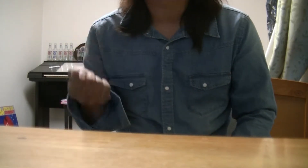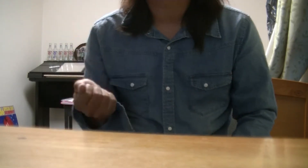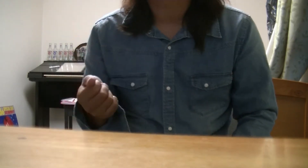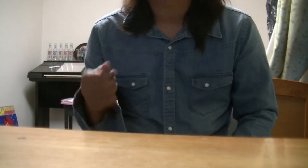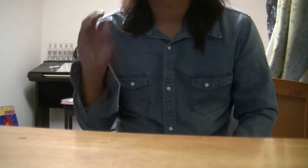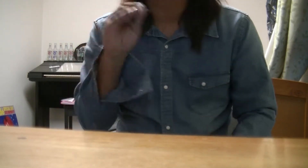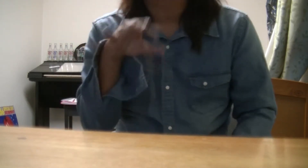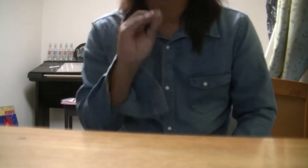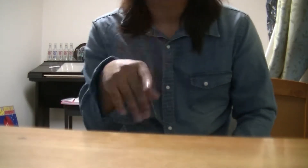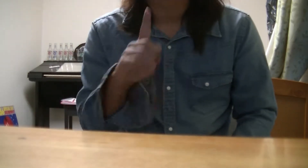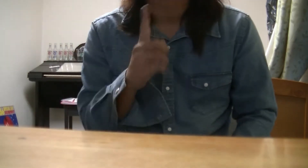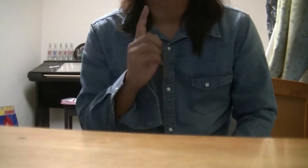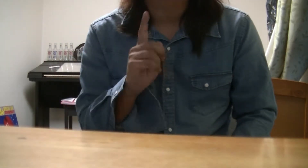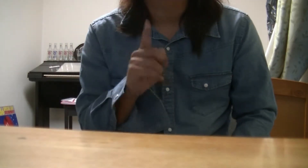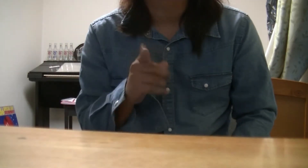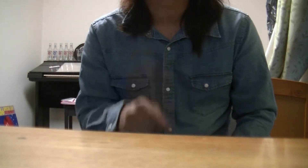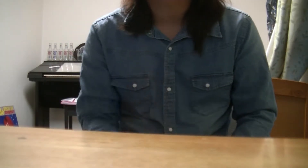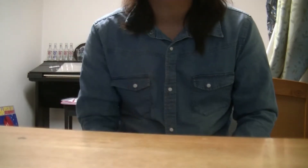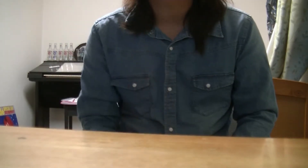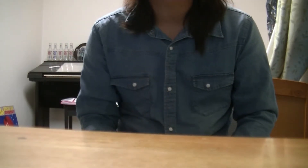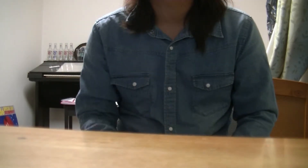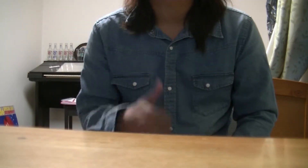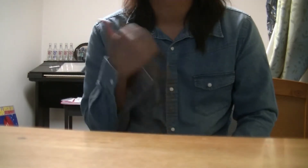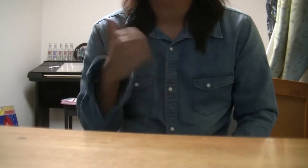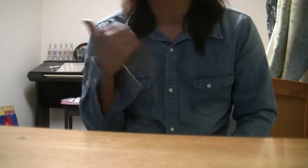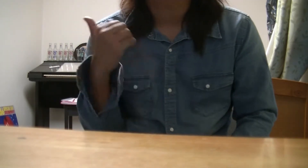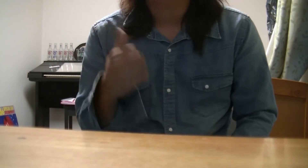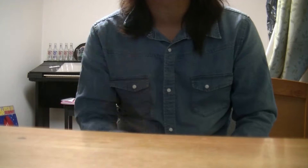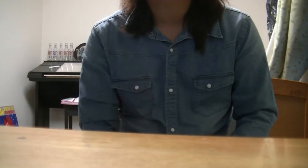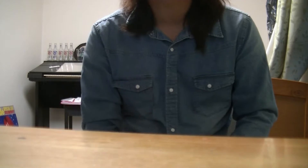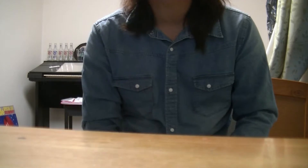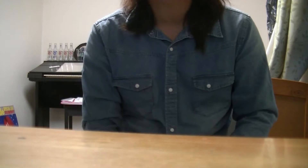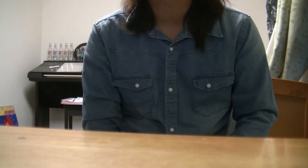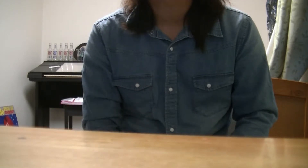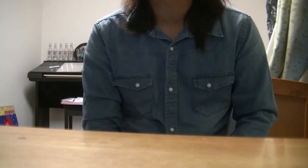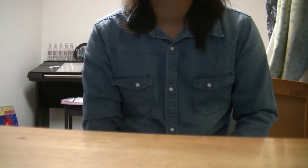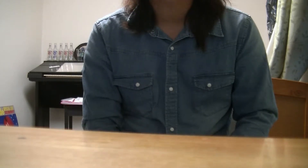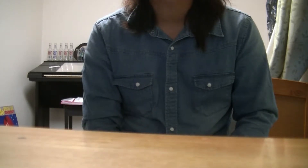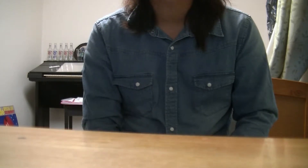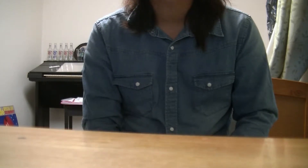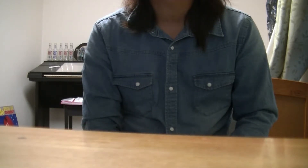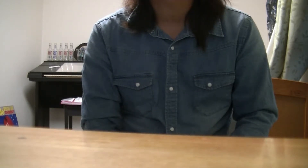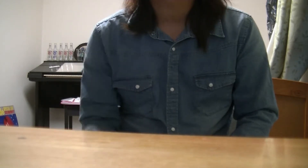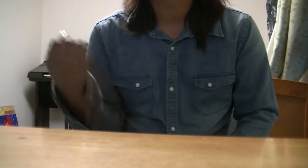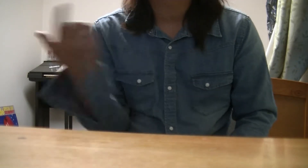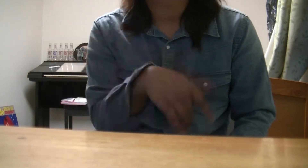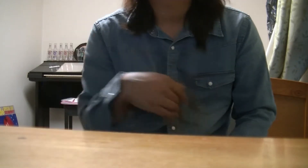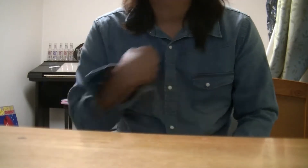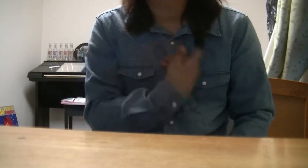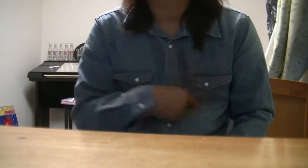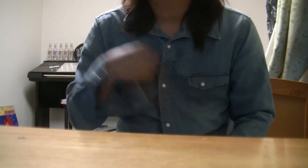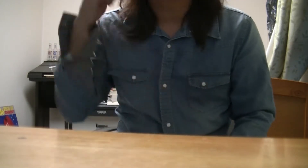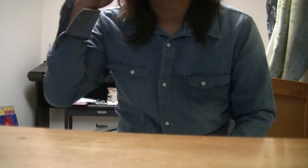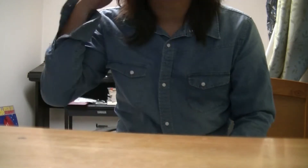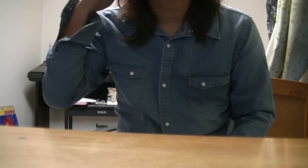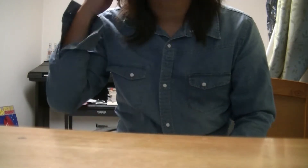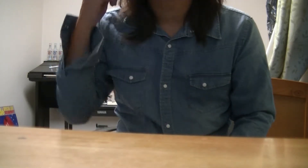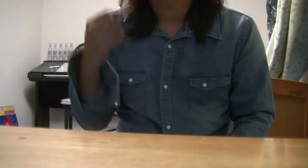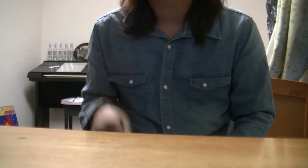ますよ、忘れなければこっちの発表ができます。だってこの話聞いた瞬間違和感感じてたもん。そしてディスカッションしたら